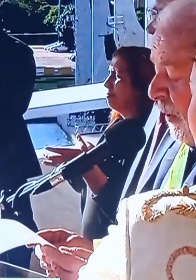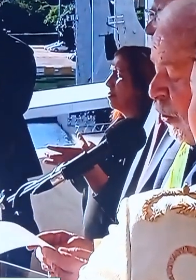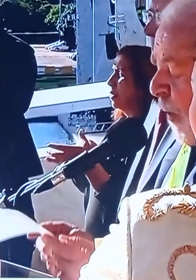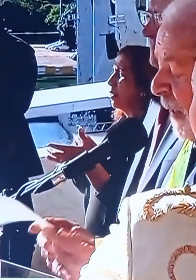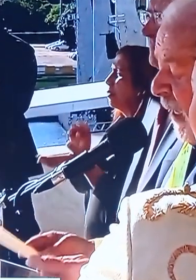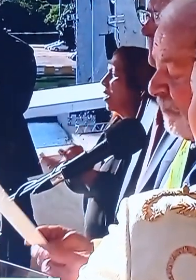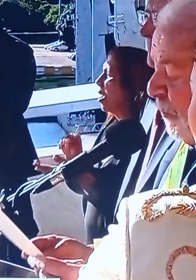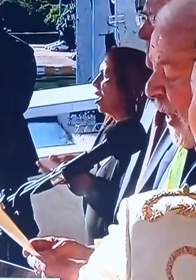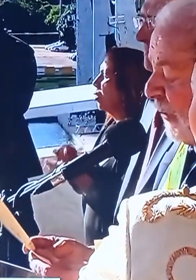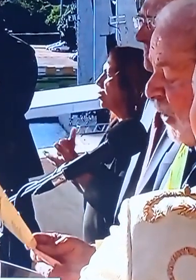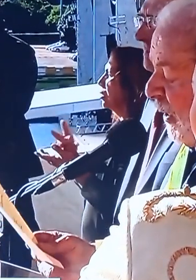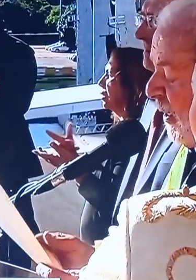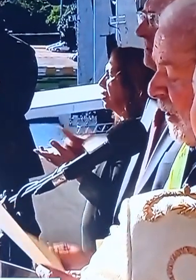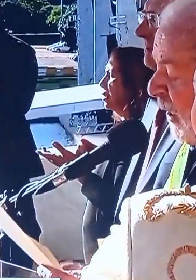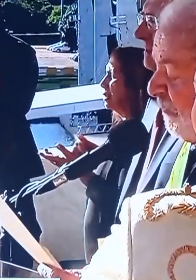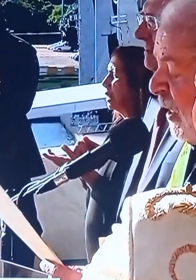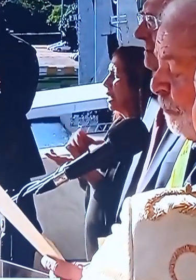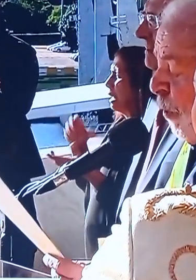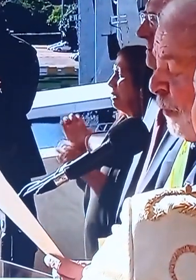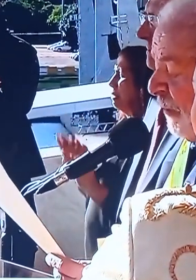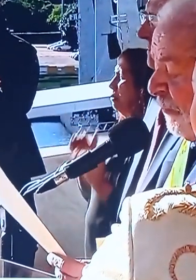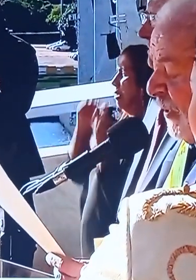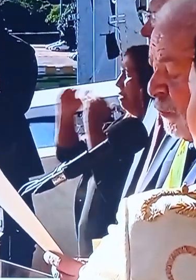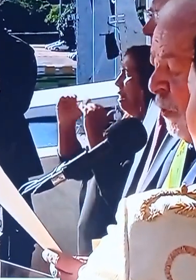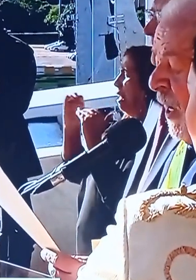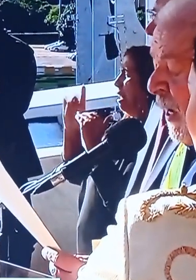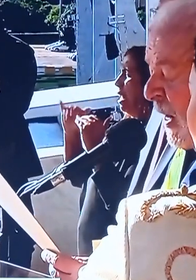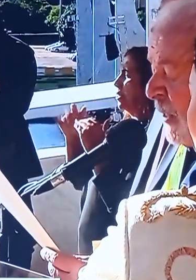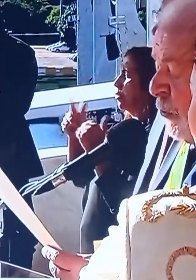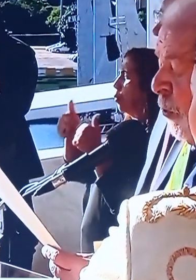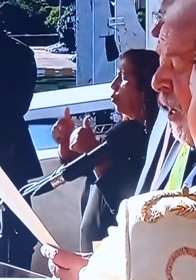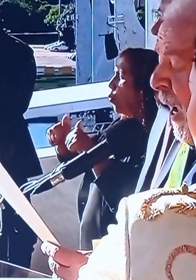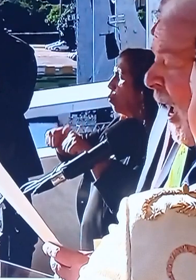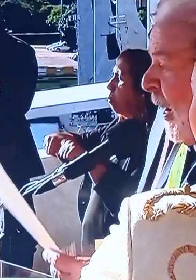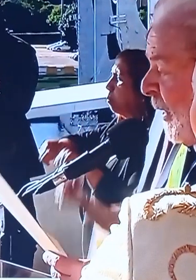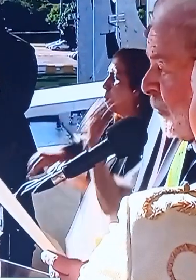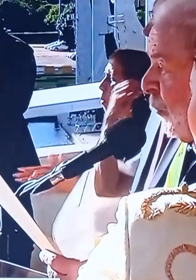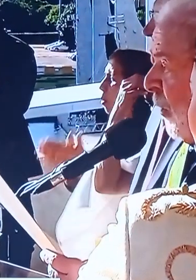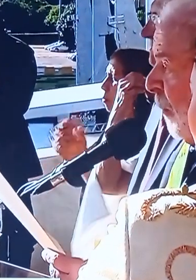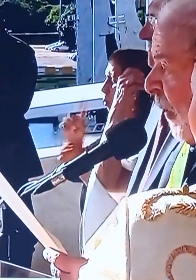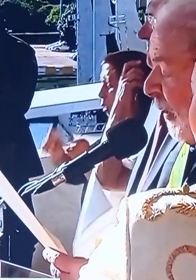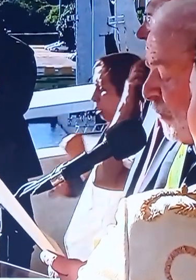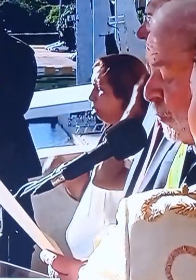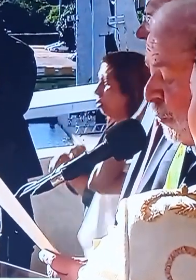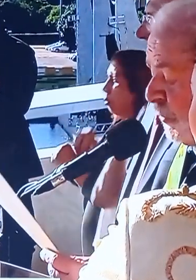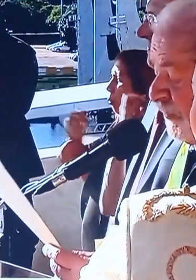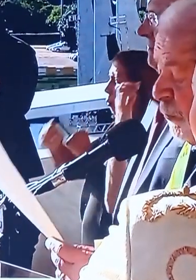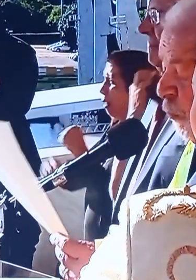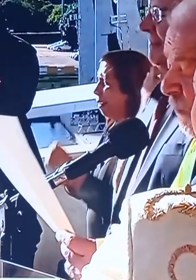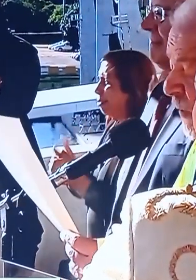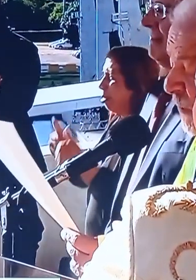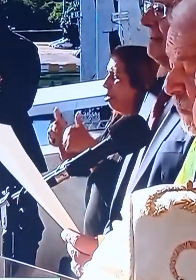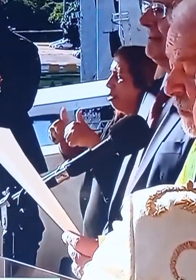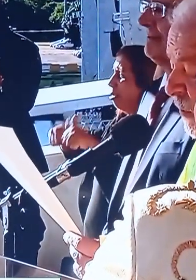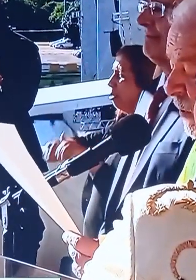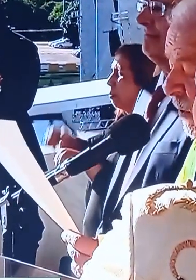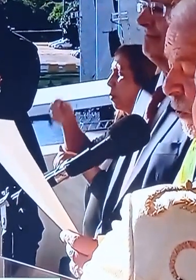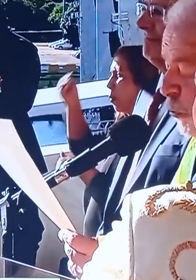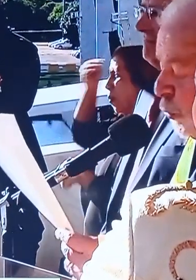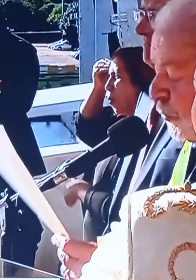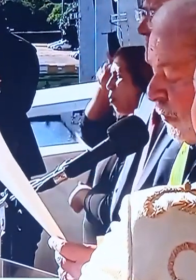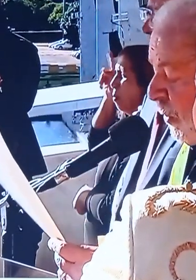falta e uma classe média que vem empobrecendo ano a ano pelas injustiças do governo.